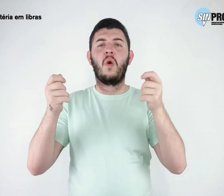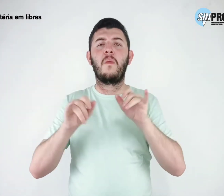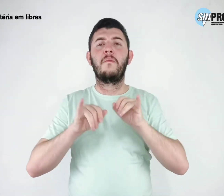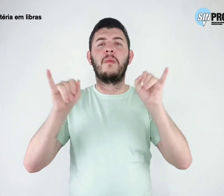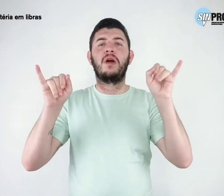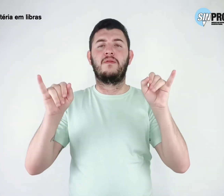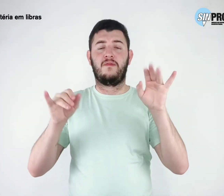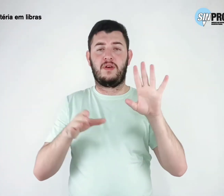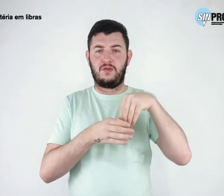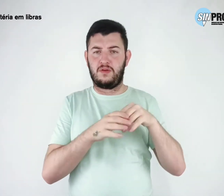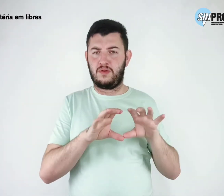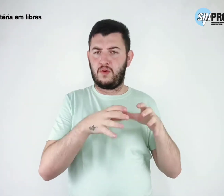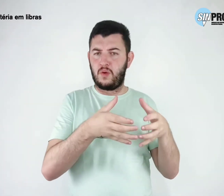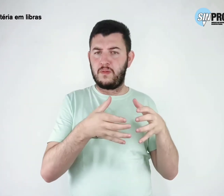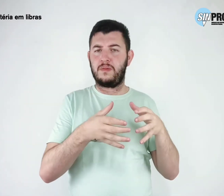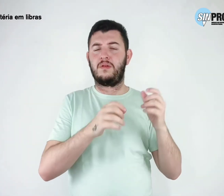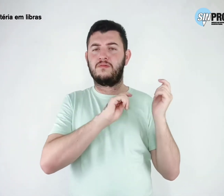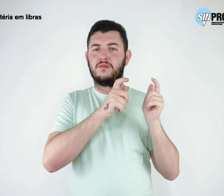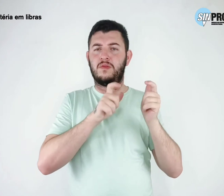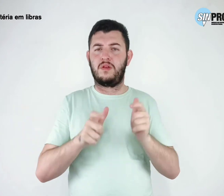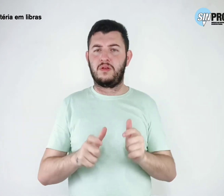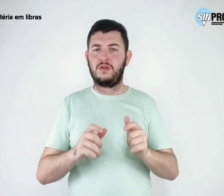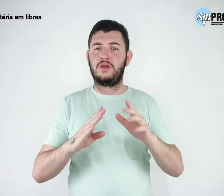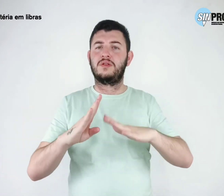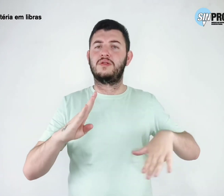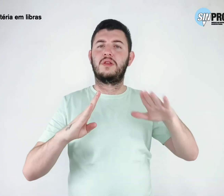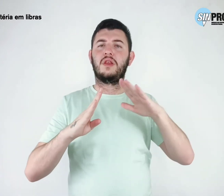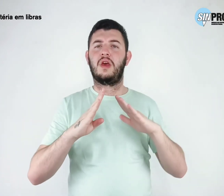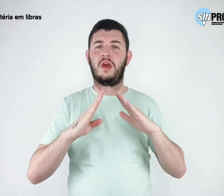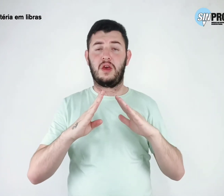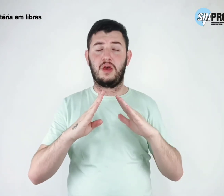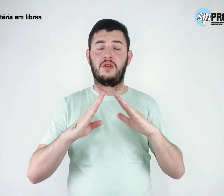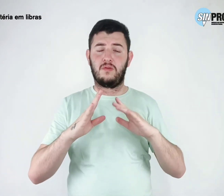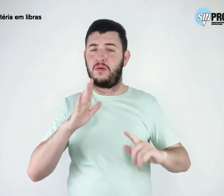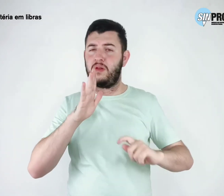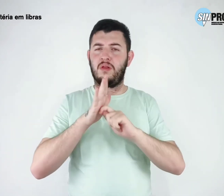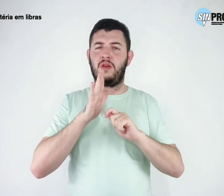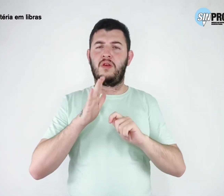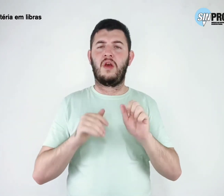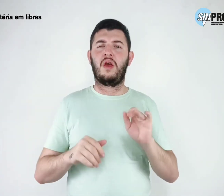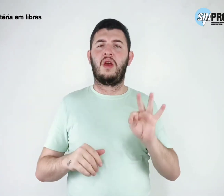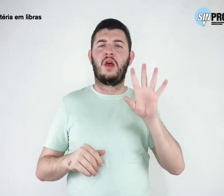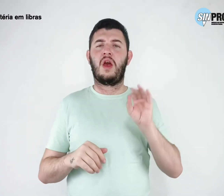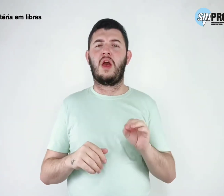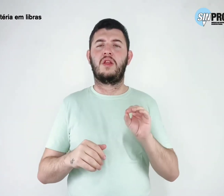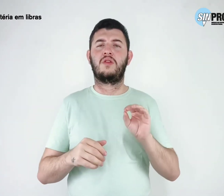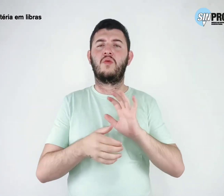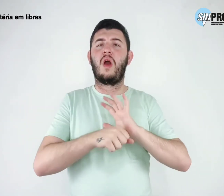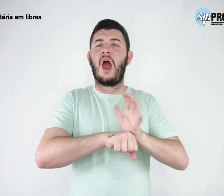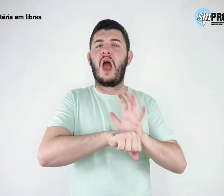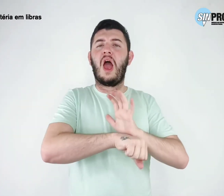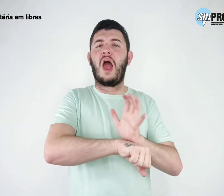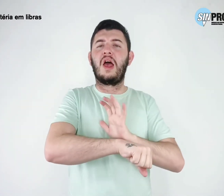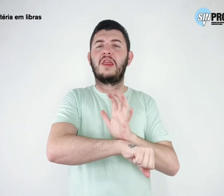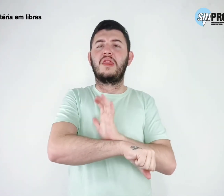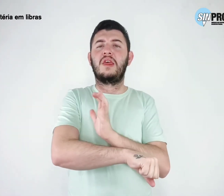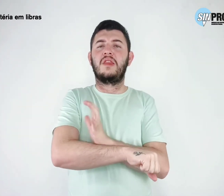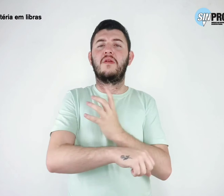das Comunidades Tradicionais de Terreiro em denúncia aos atos de racismo e